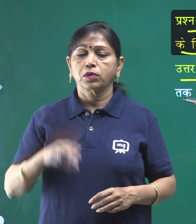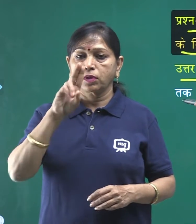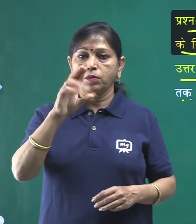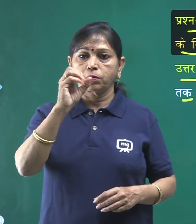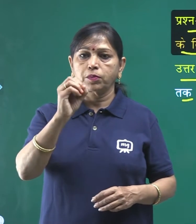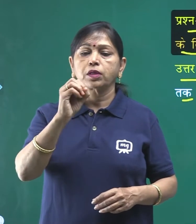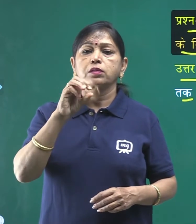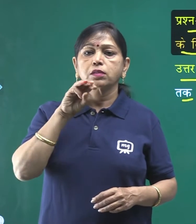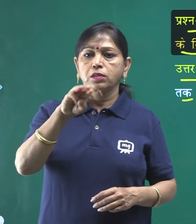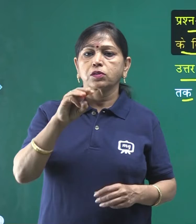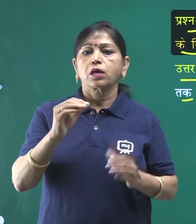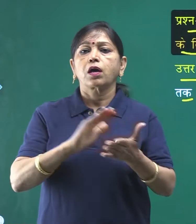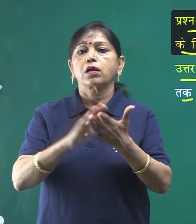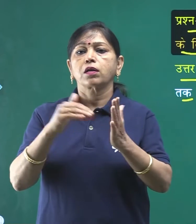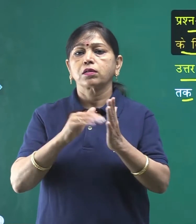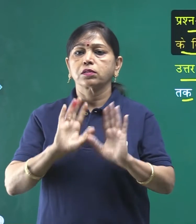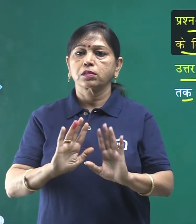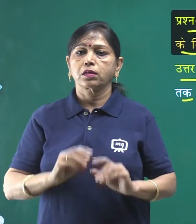तक।